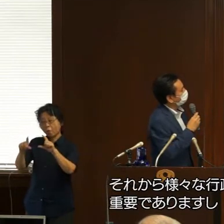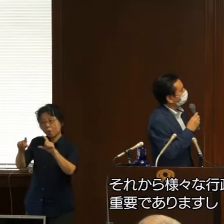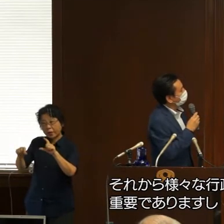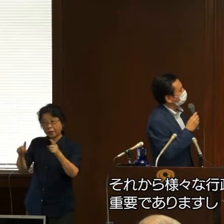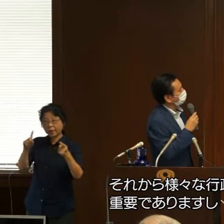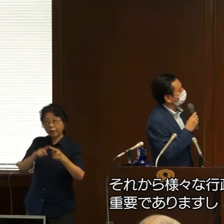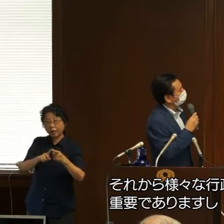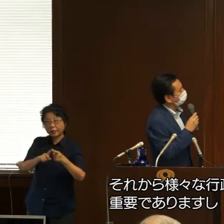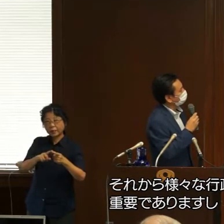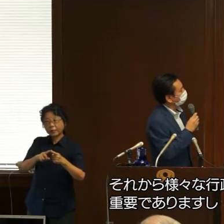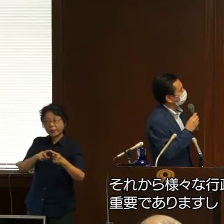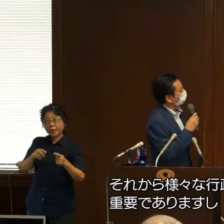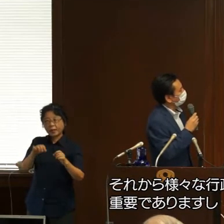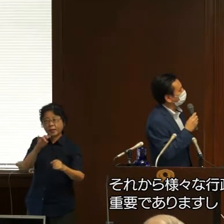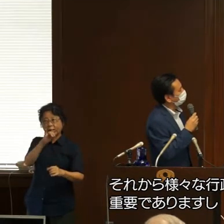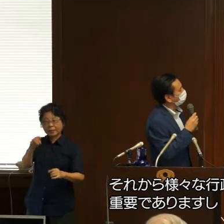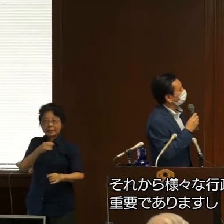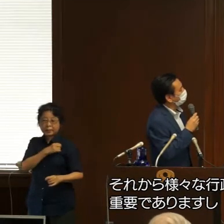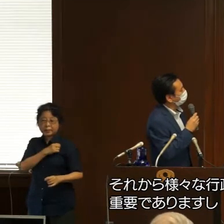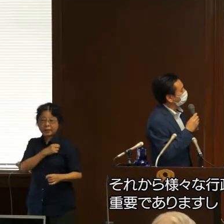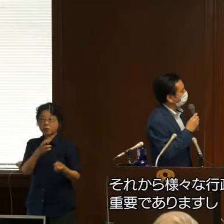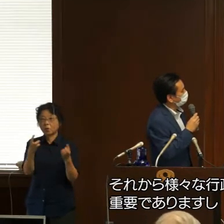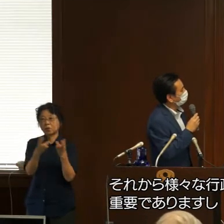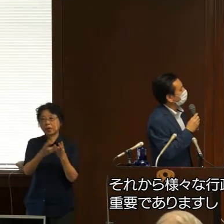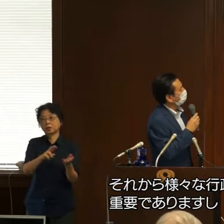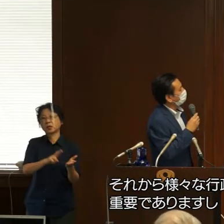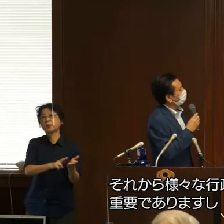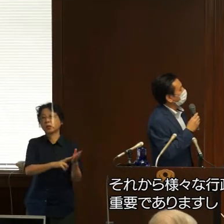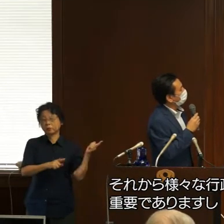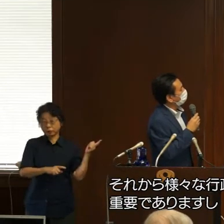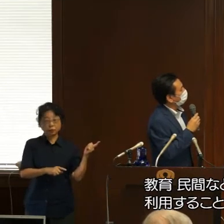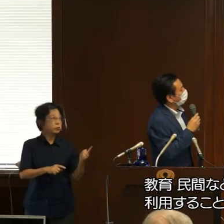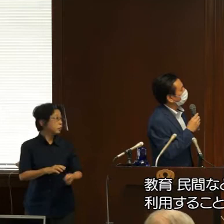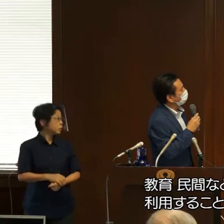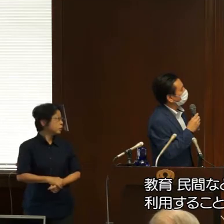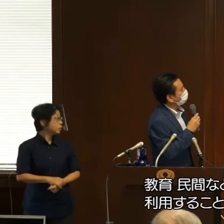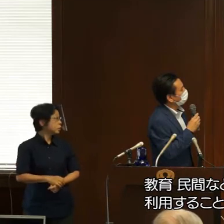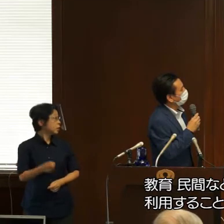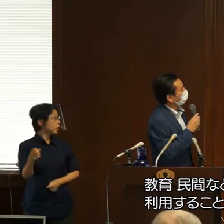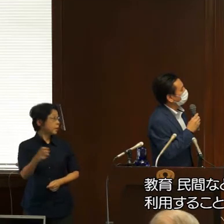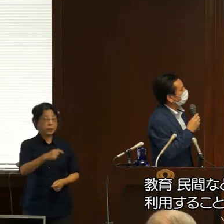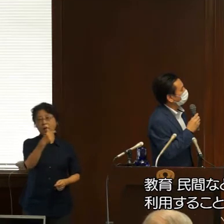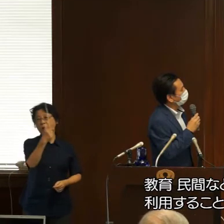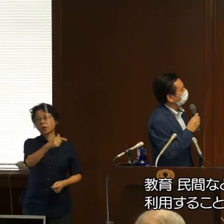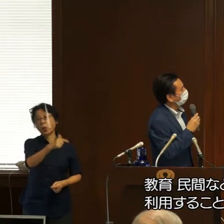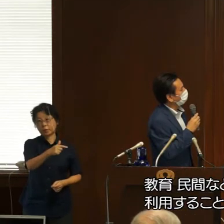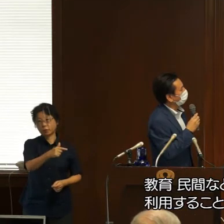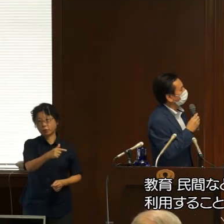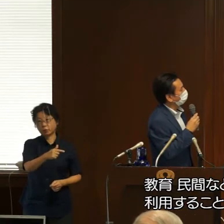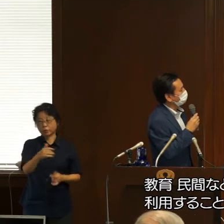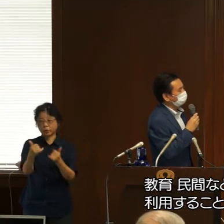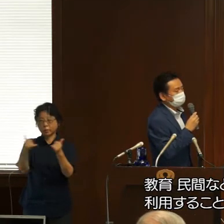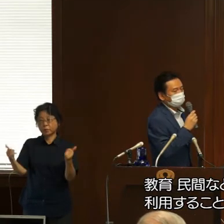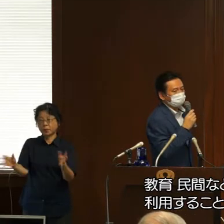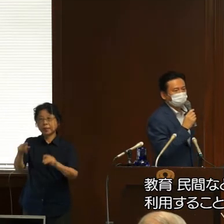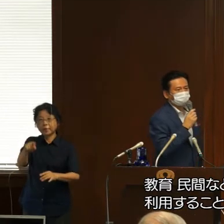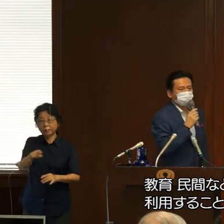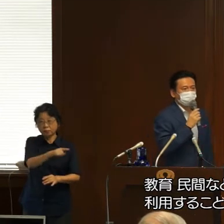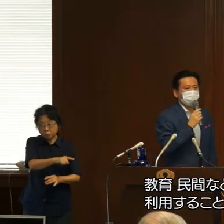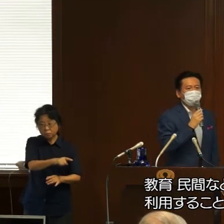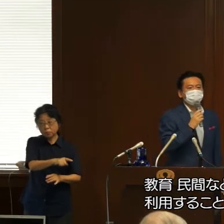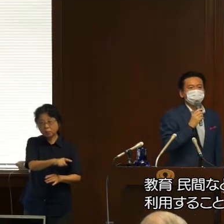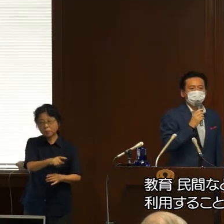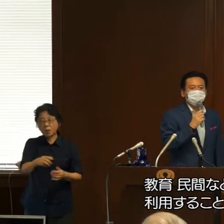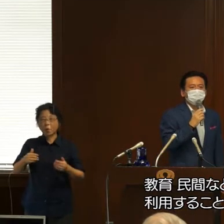まな行政政策の基礎資料としても重要でありますし、教育民間など広範囲な分野でも利用させす